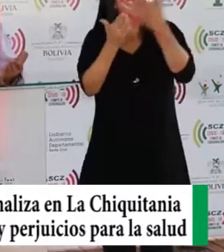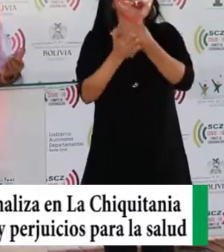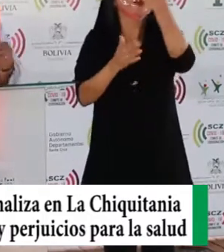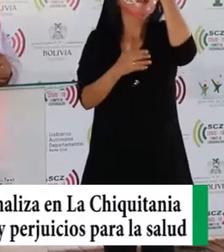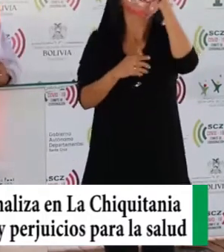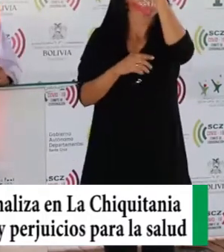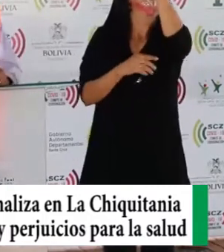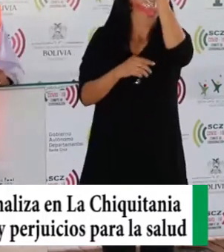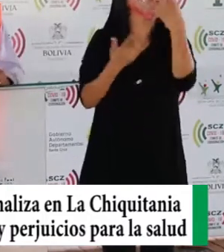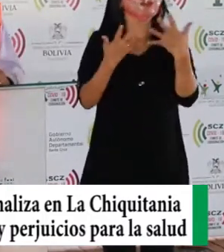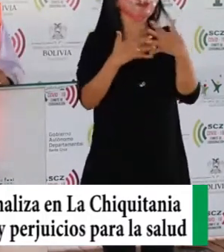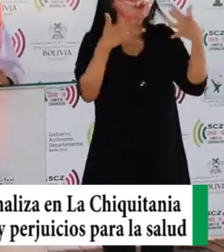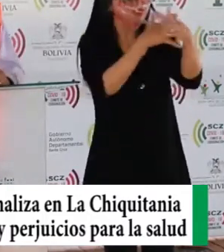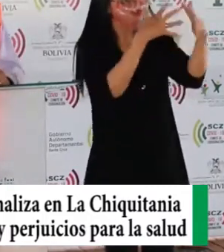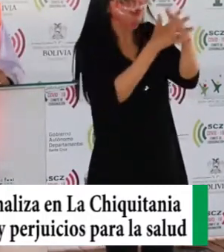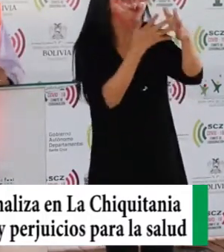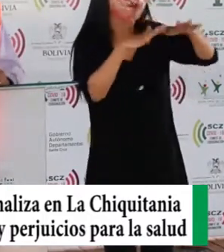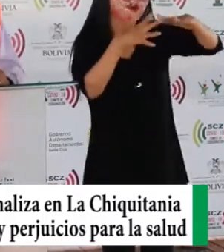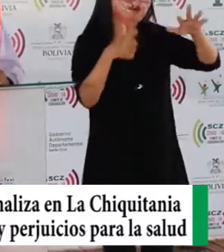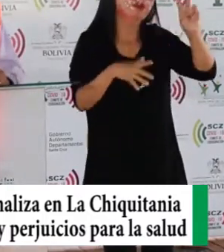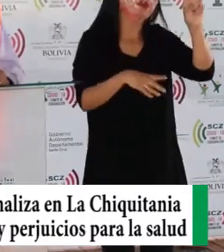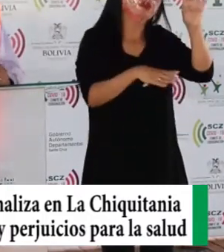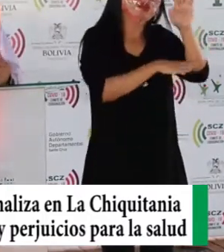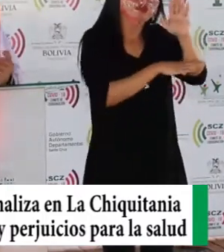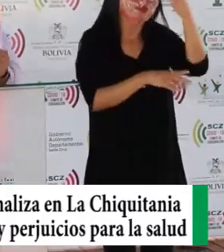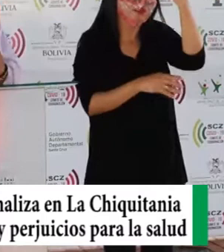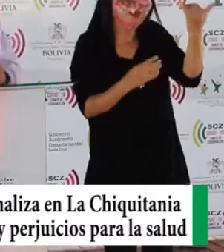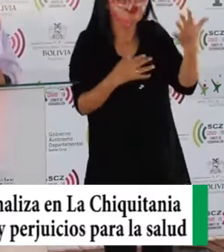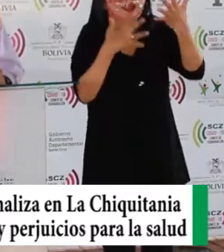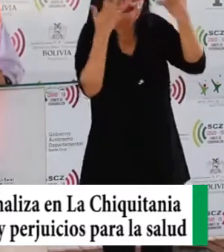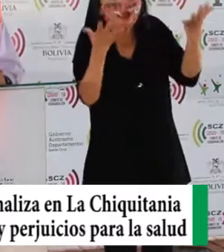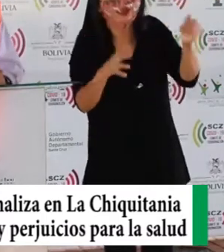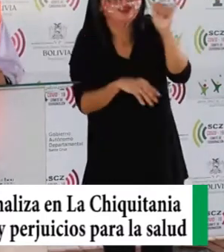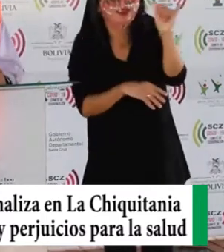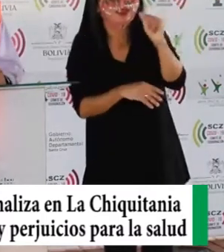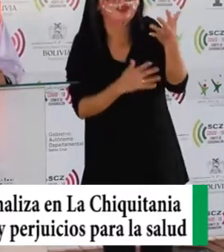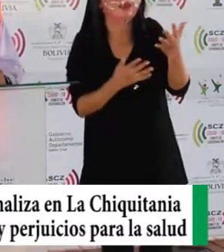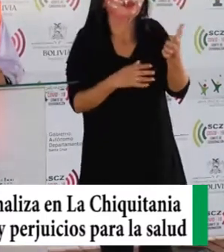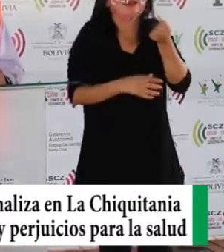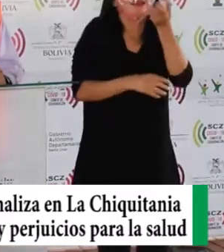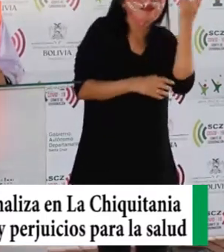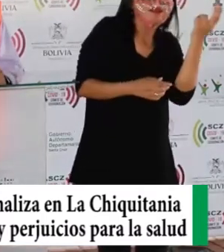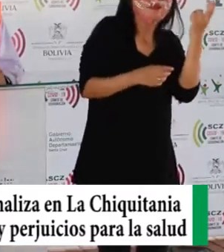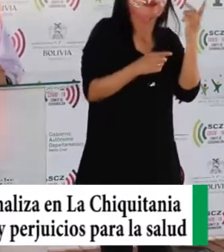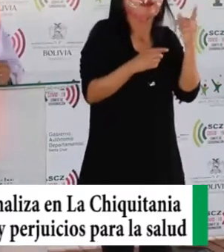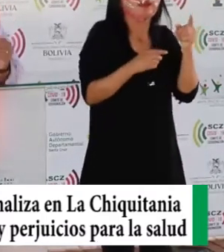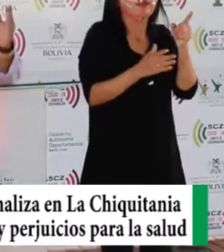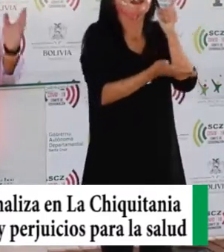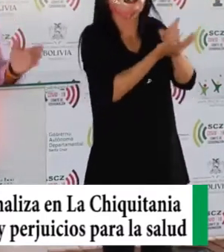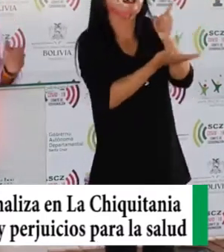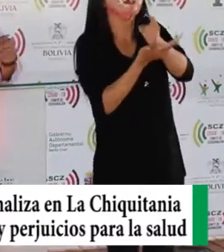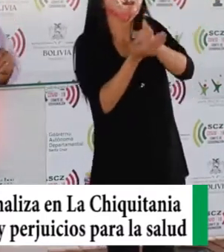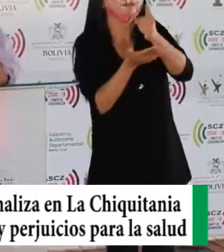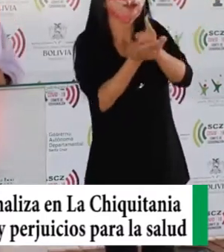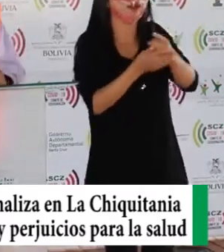lo lamentamos, tuvimos que terminar cerca de las 2 de la tarde porque también había amagues de enfrentamiento